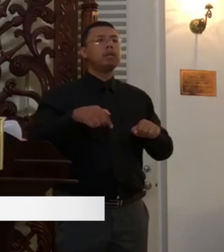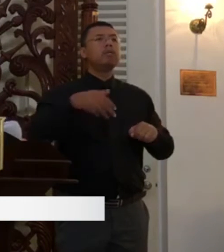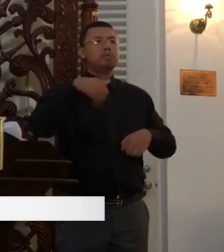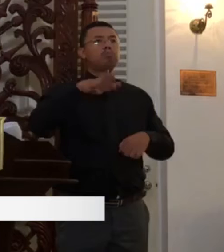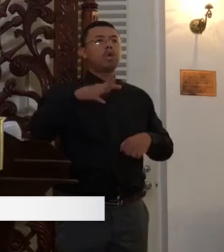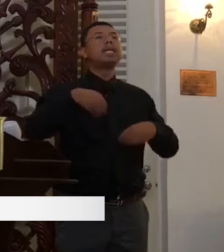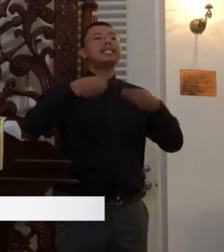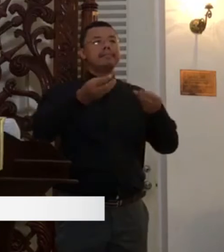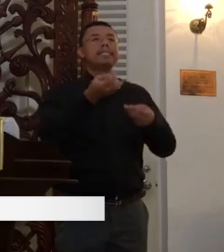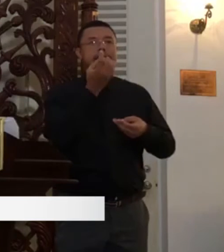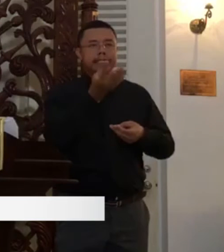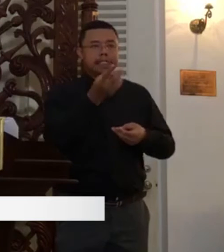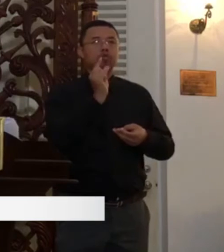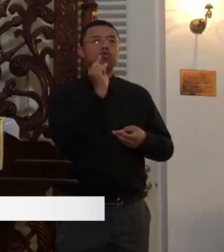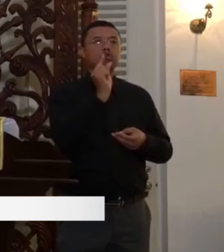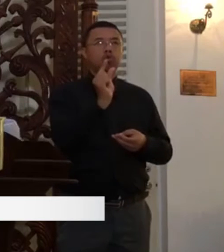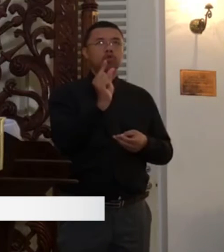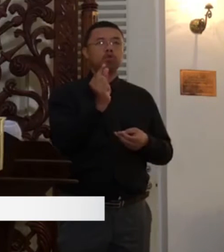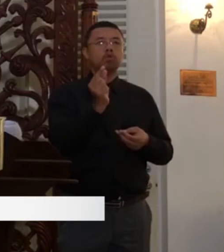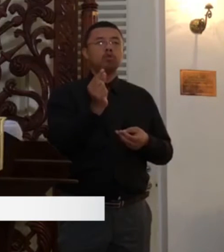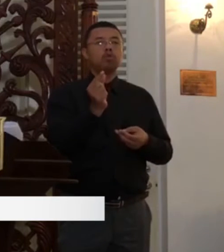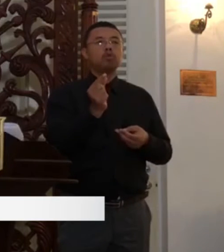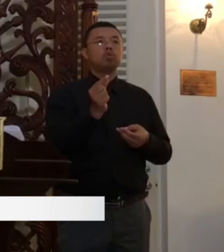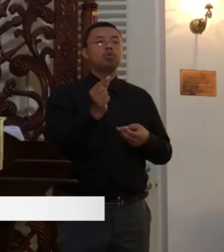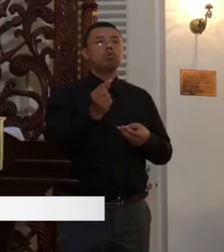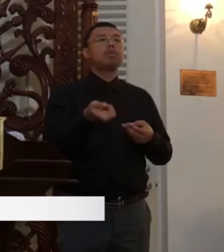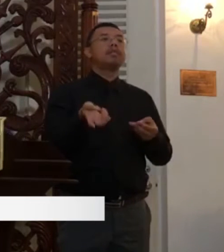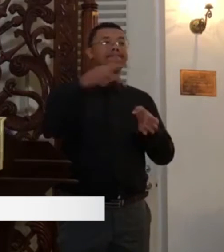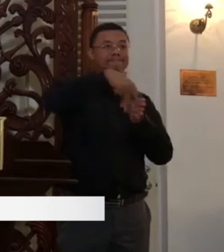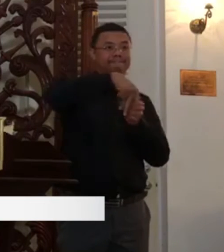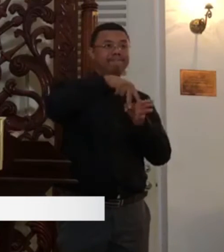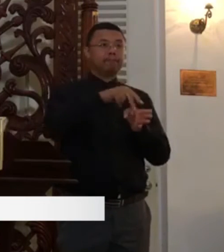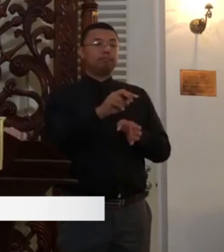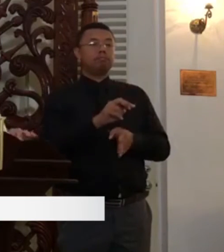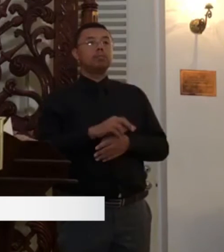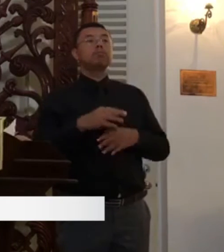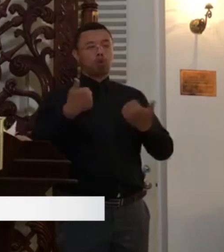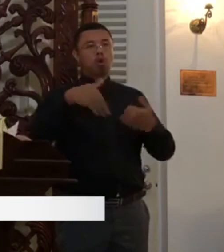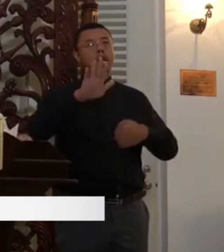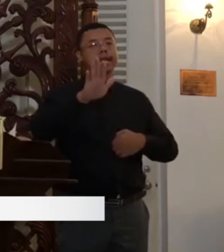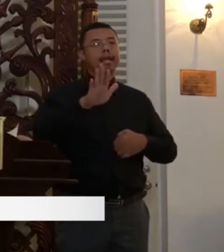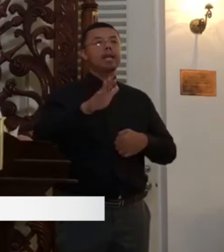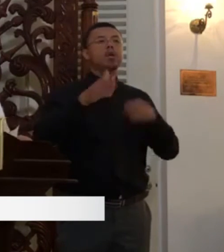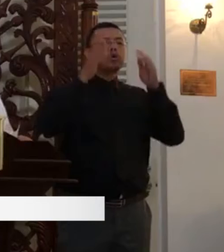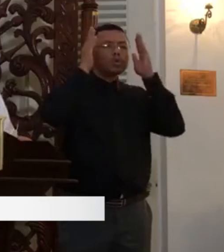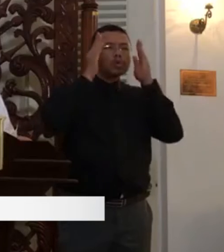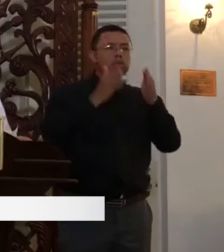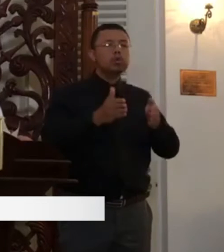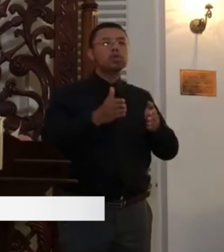diizinkan untuk menjadi sarana angkutan. Sekali lagi, hanya